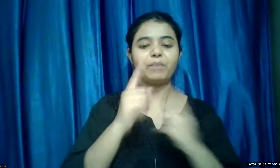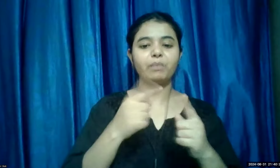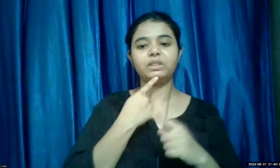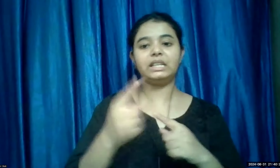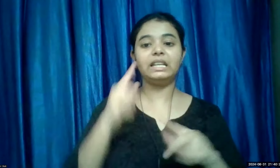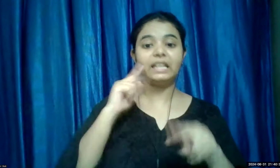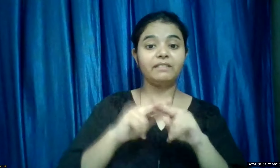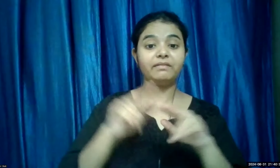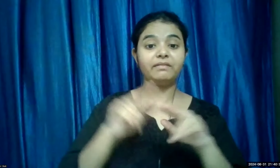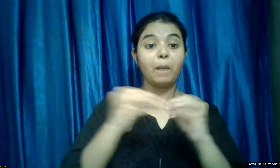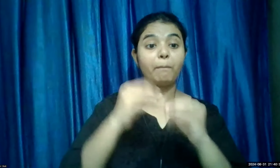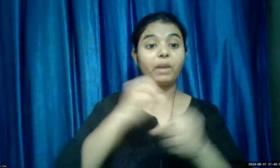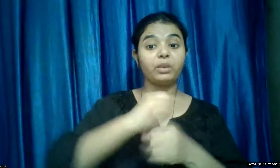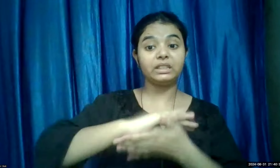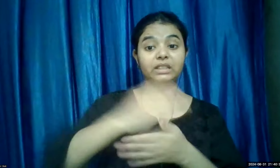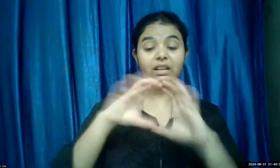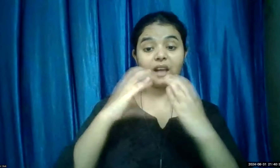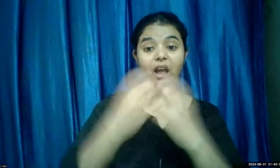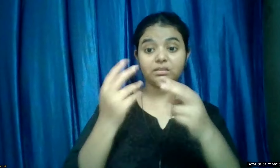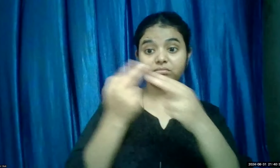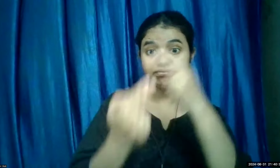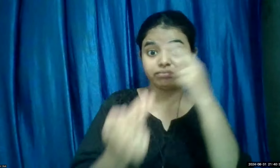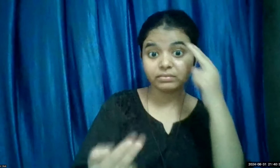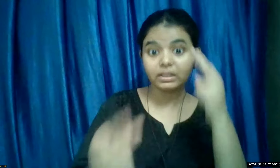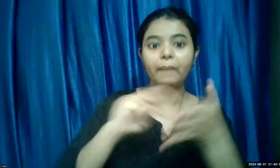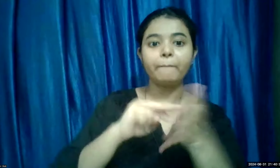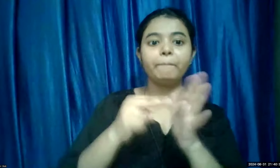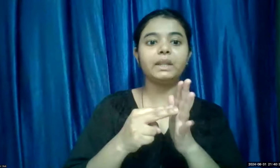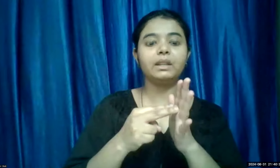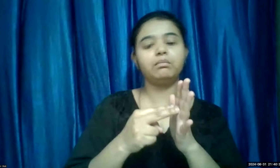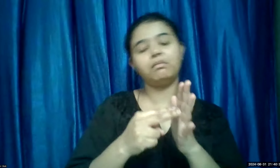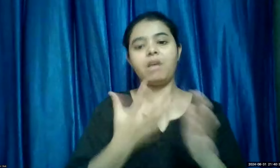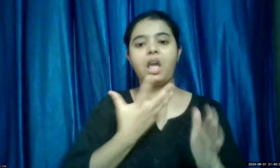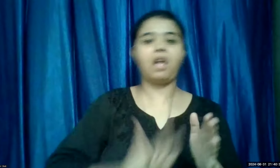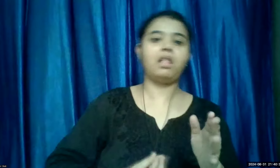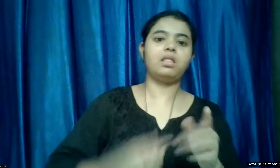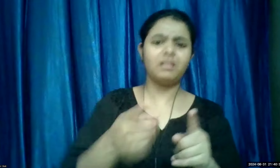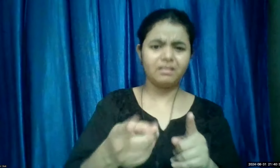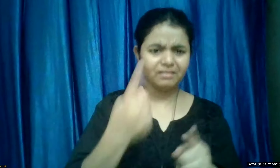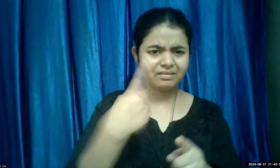आपकी क्लास सुन के, अगली बार से नहीं आएंगे।